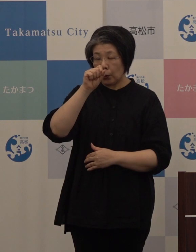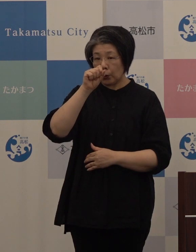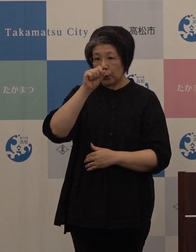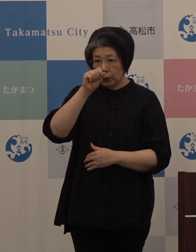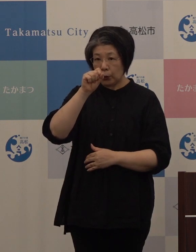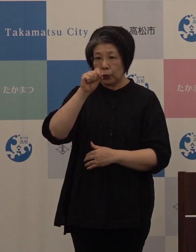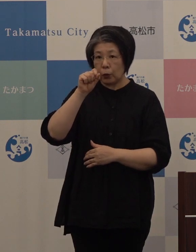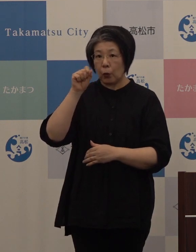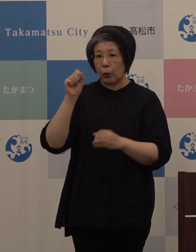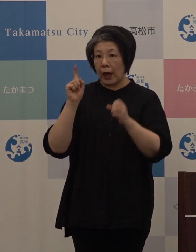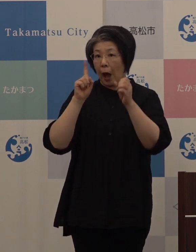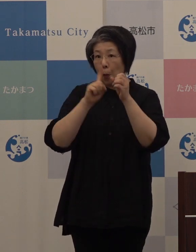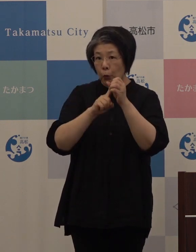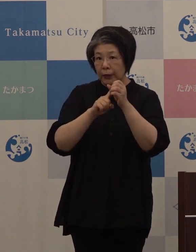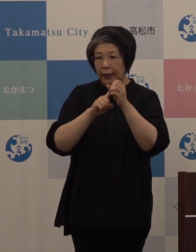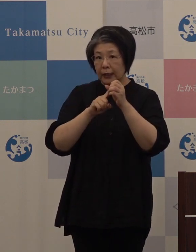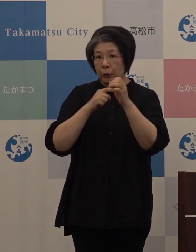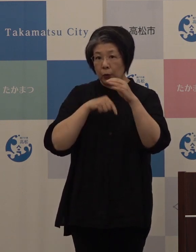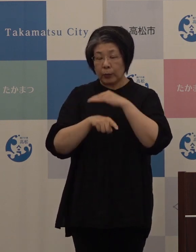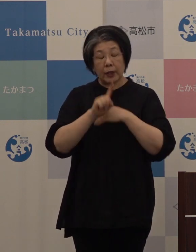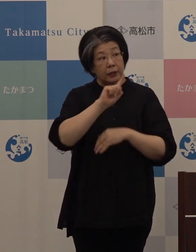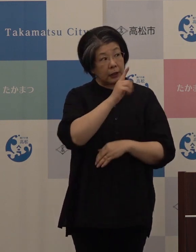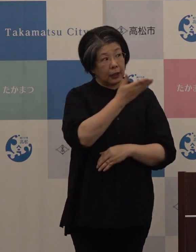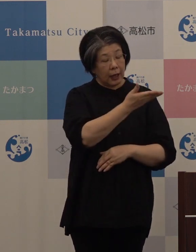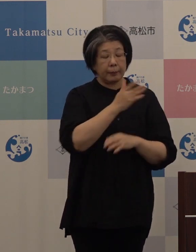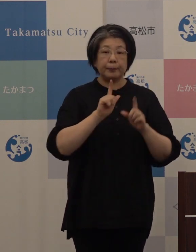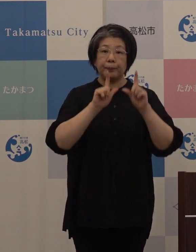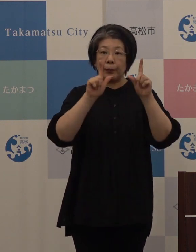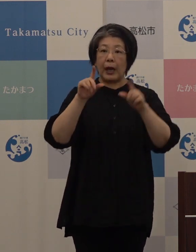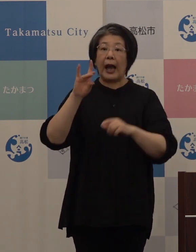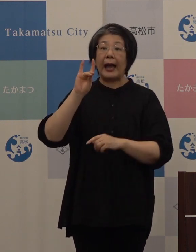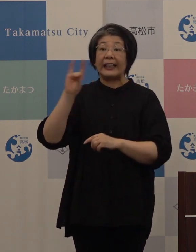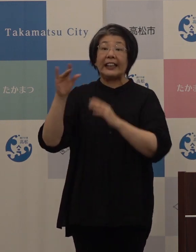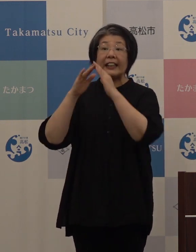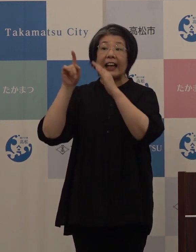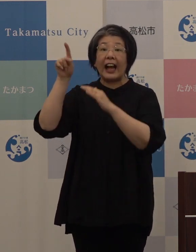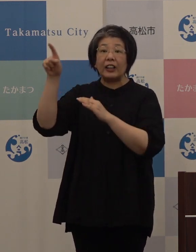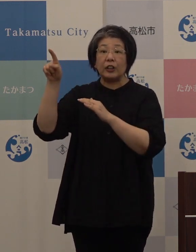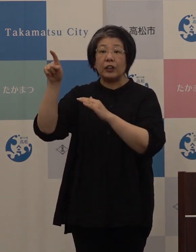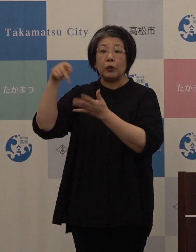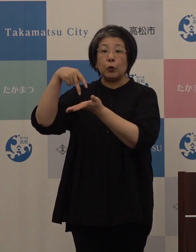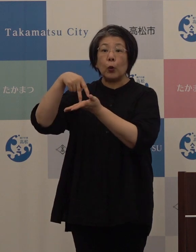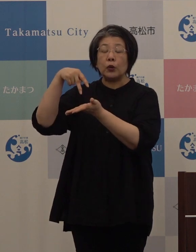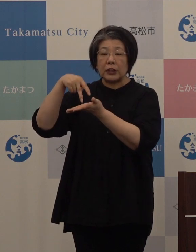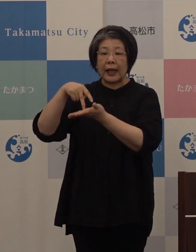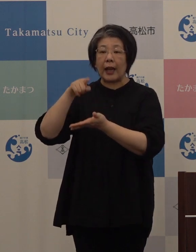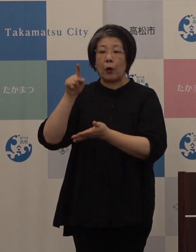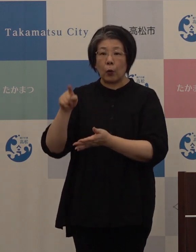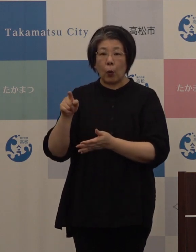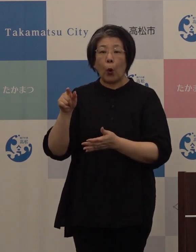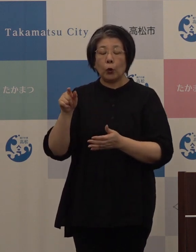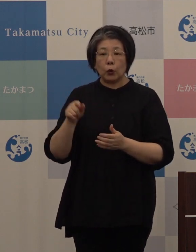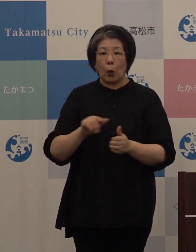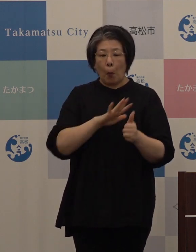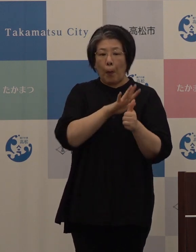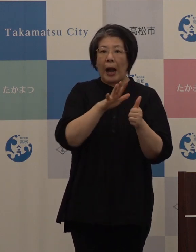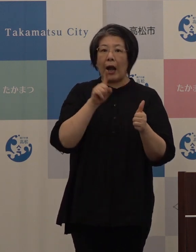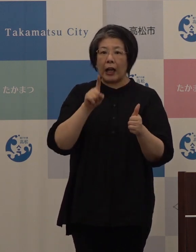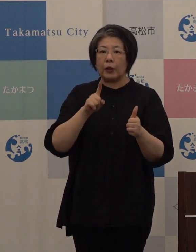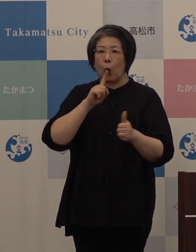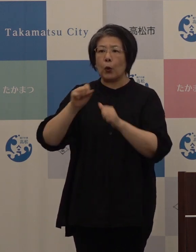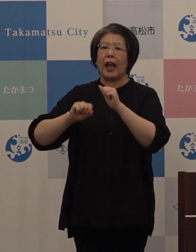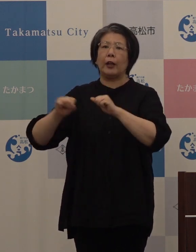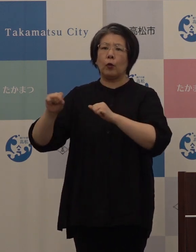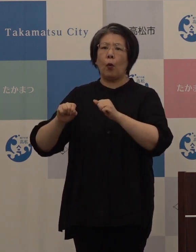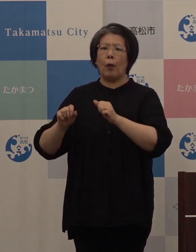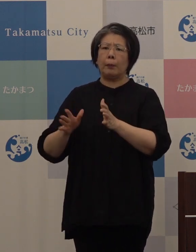到着地点というか、そういうのは描かれてはないですか。 議会としてやはり言動等に対してこういうのは慎むべきであ